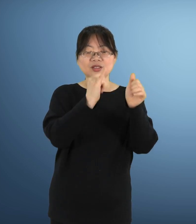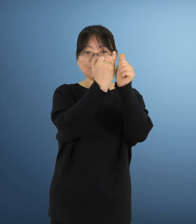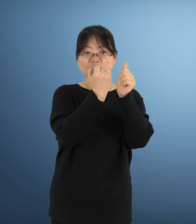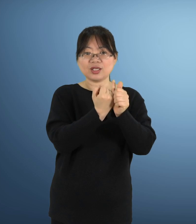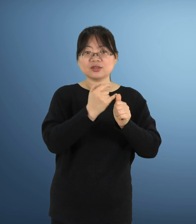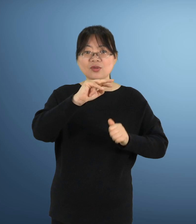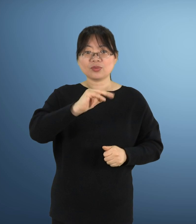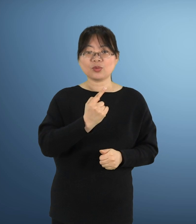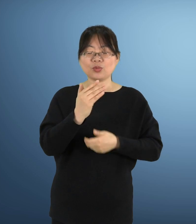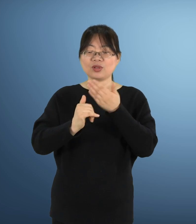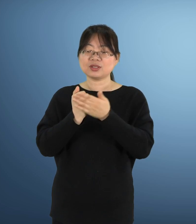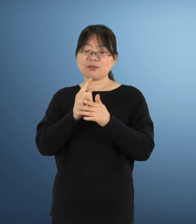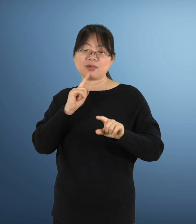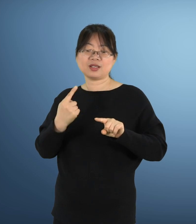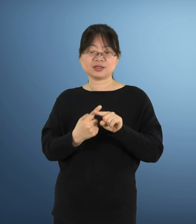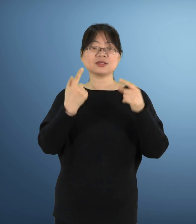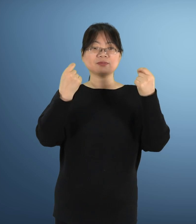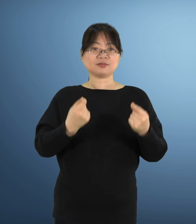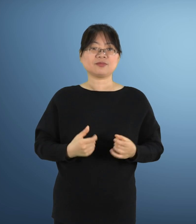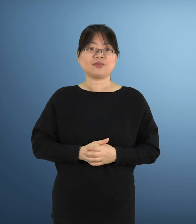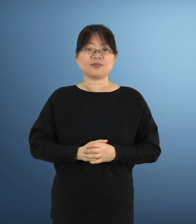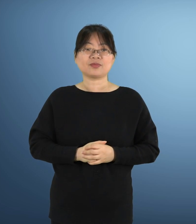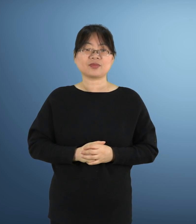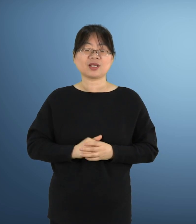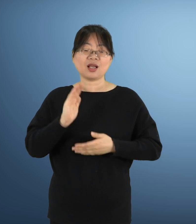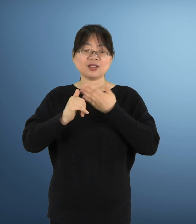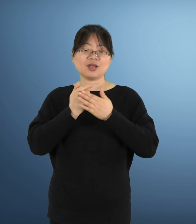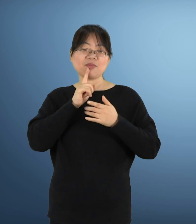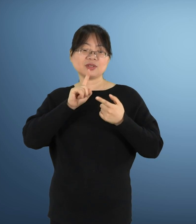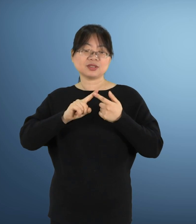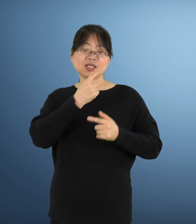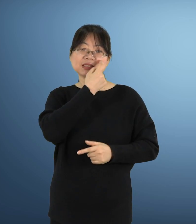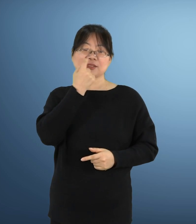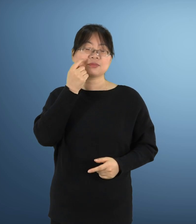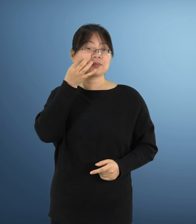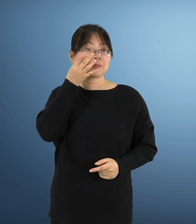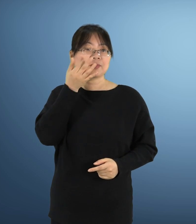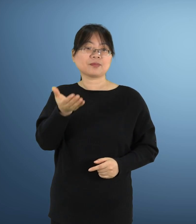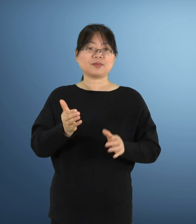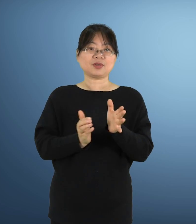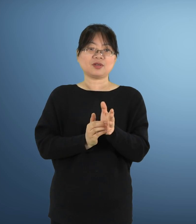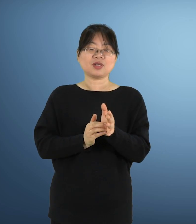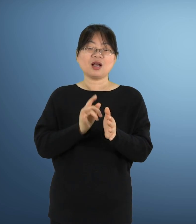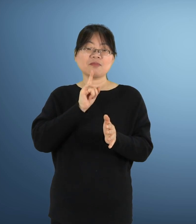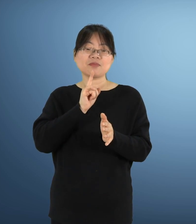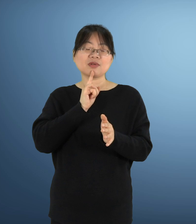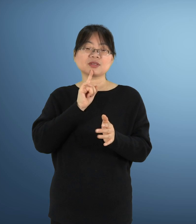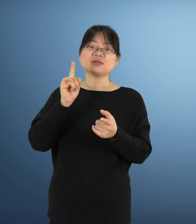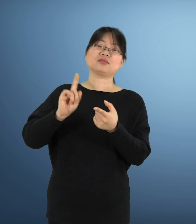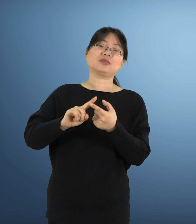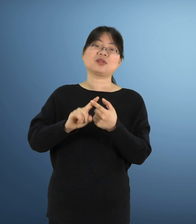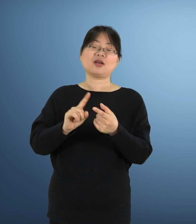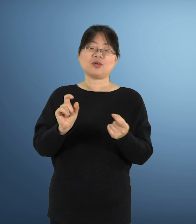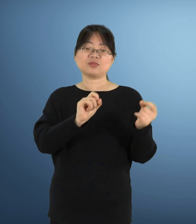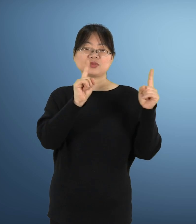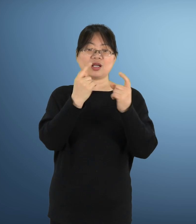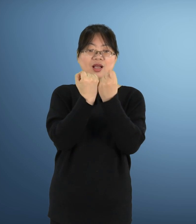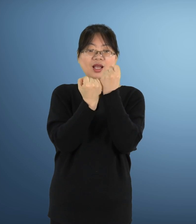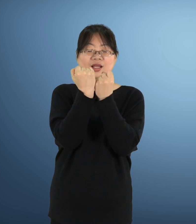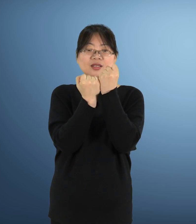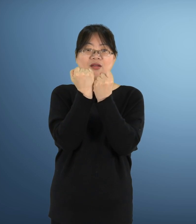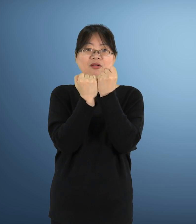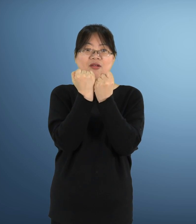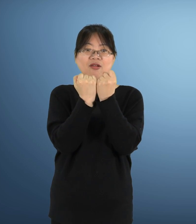맞죠? 그래서 하나님의 말씀인 것을 증명했고 그 말씀에 대한 부활의